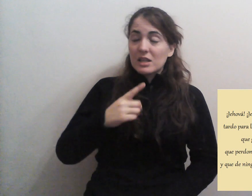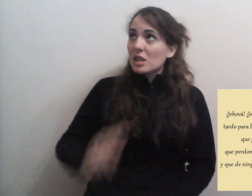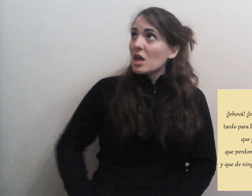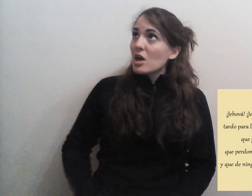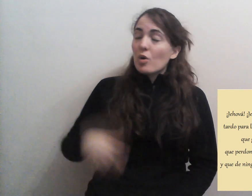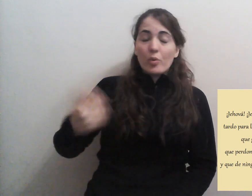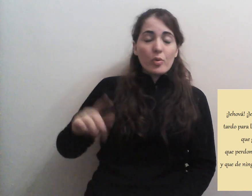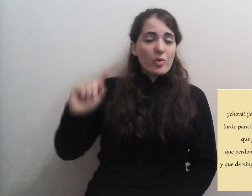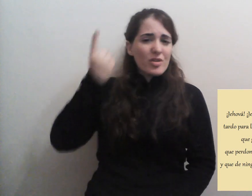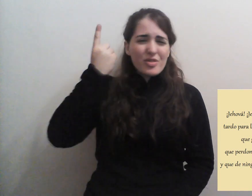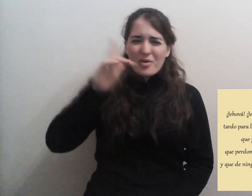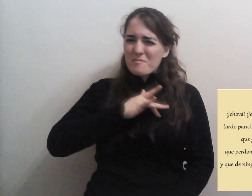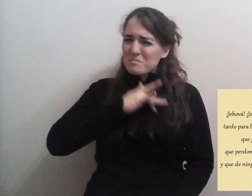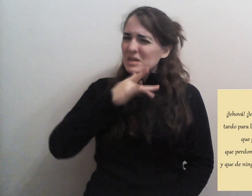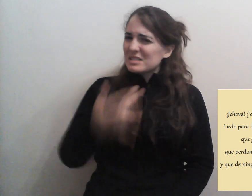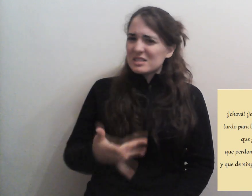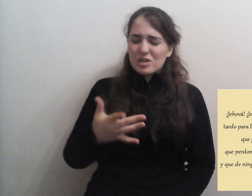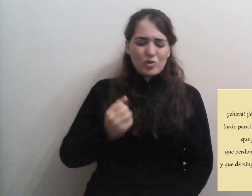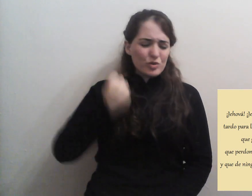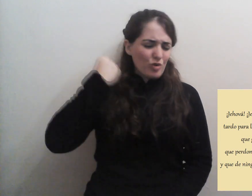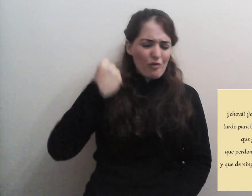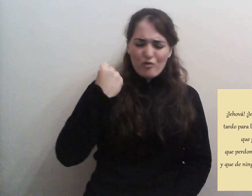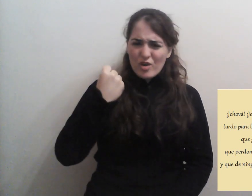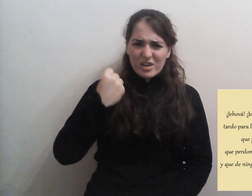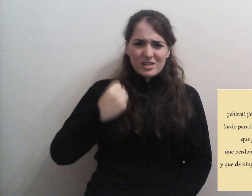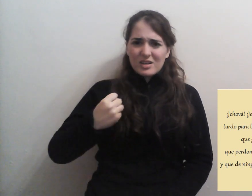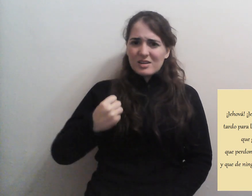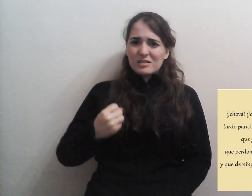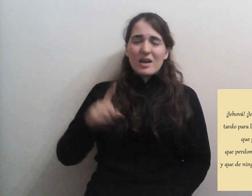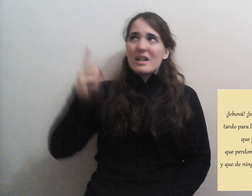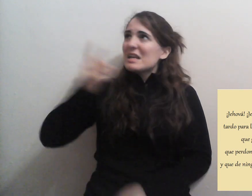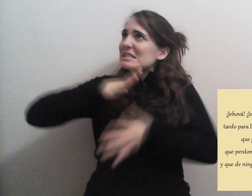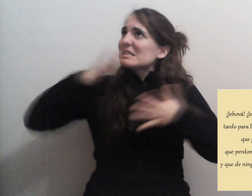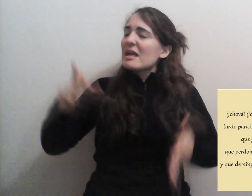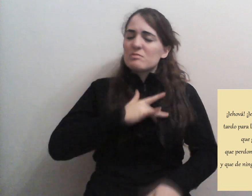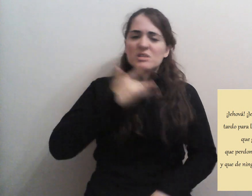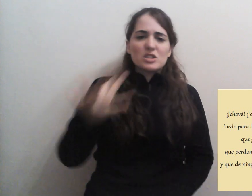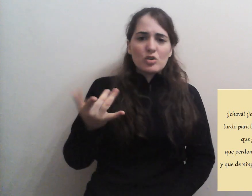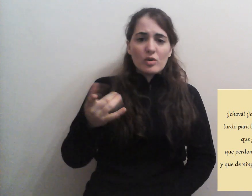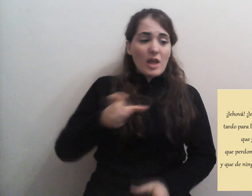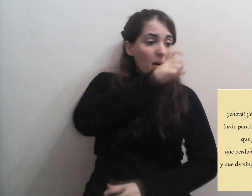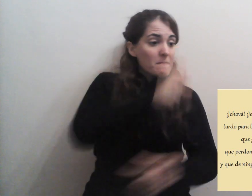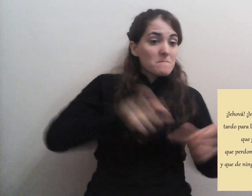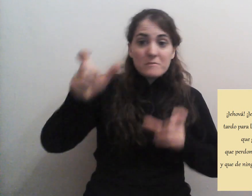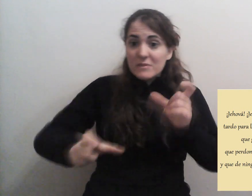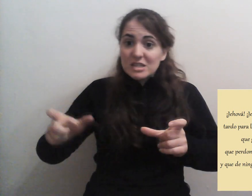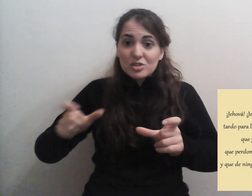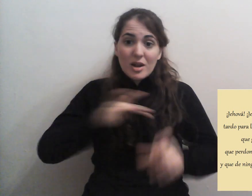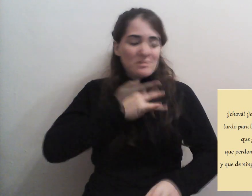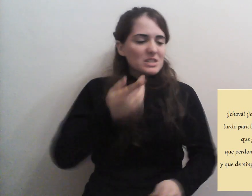piadoso, tardo para la ira, grande misericordia y verdad, que guarda misericordia a millares, perdona